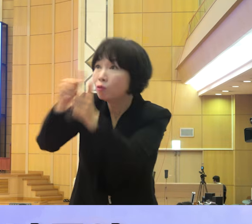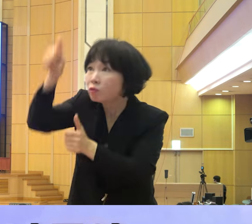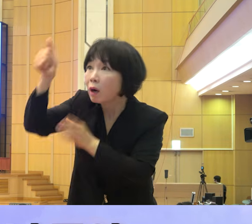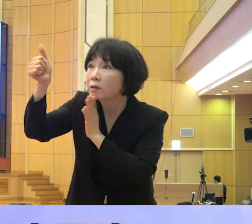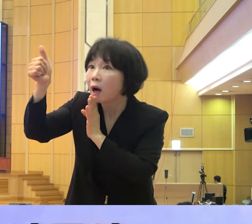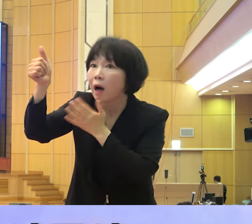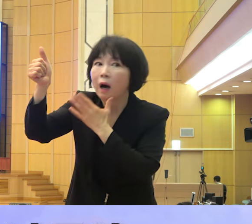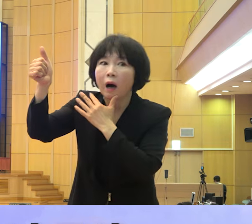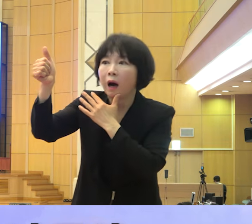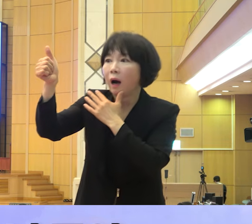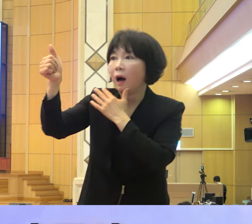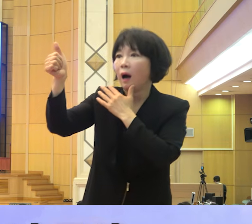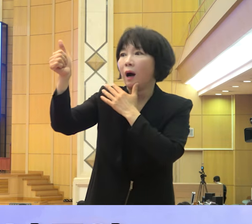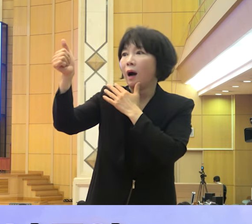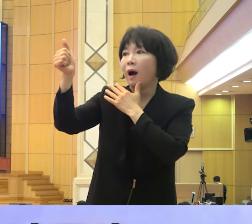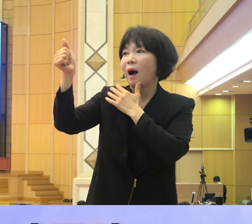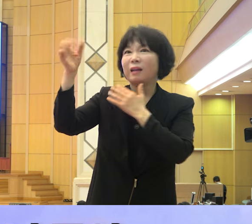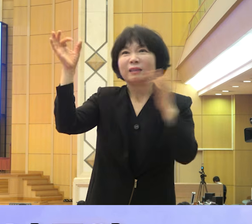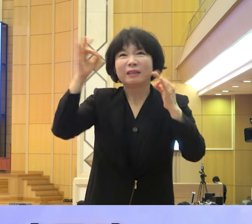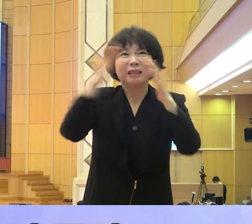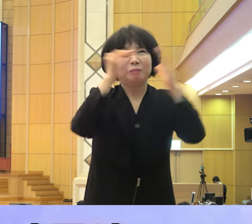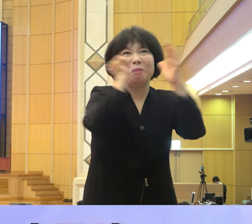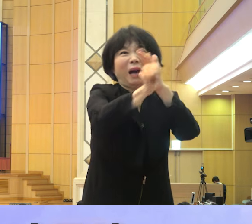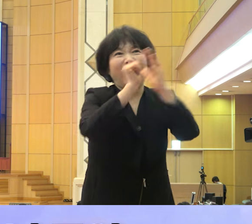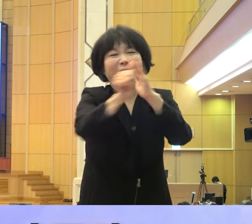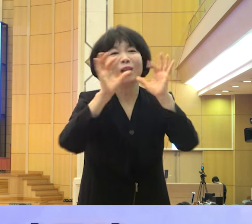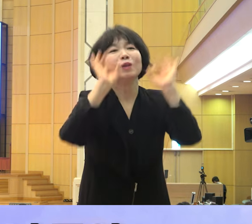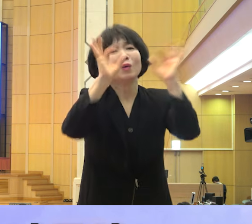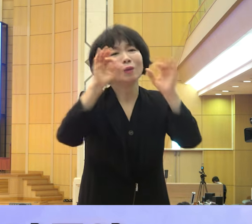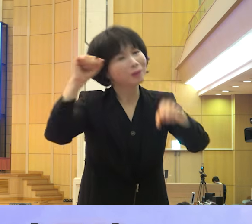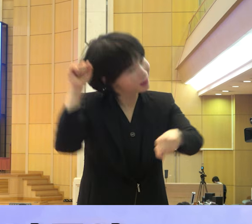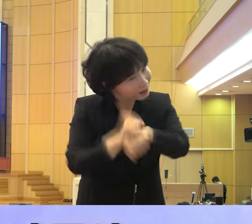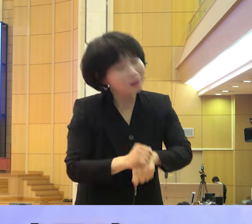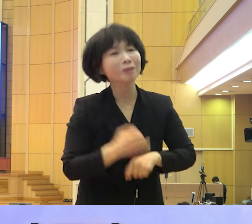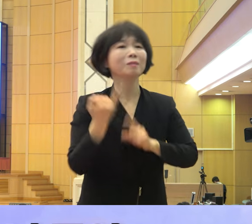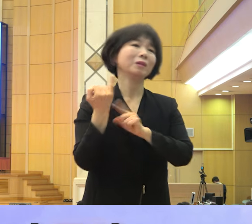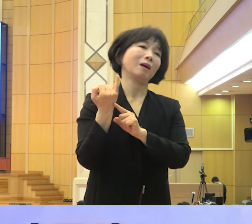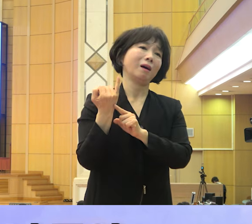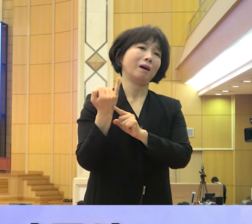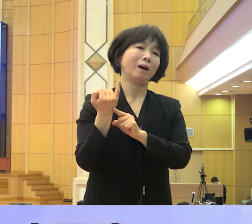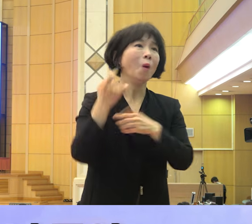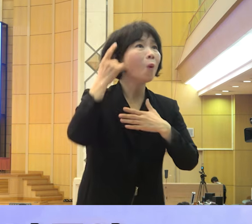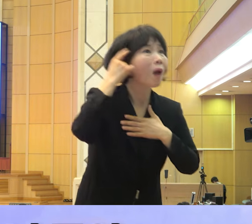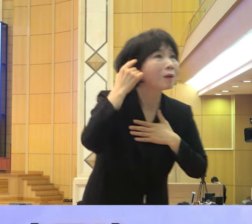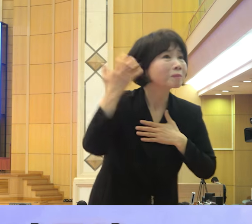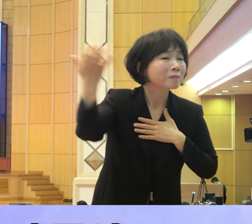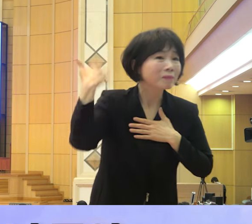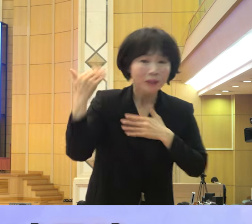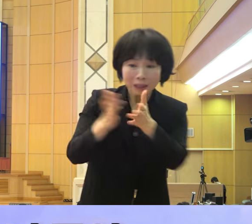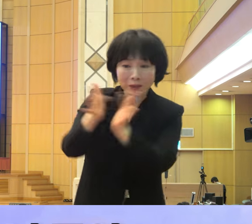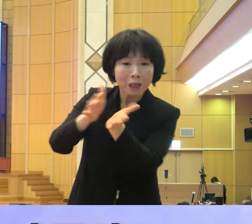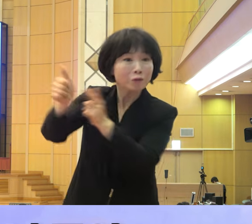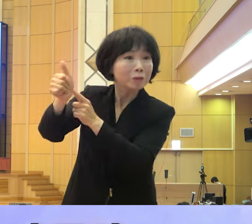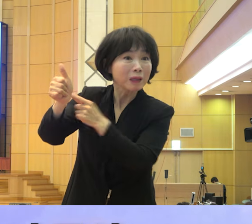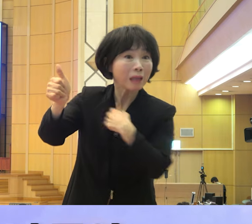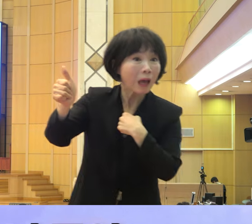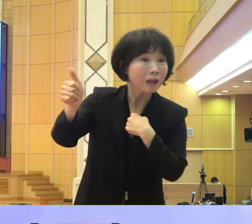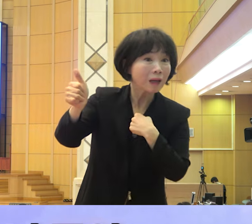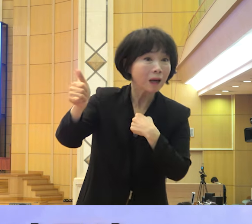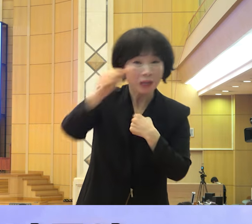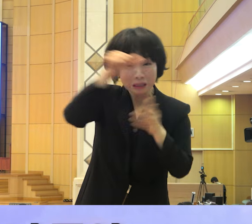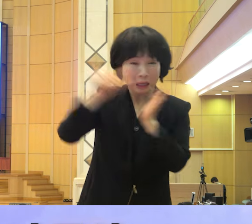걸 너가 어떻게 알아? 내가 세상에 처음 만난 사람인데 내 시집 5번 6번 간까지도 다